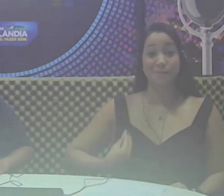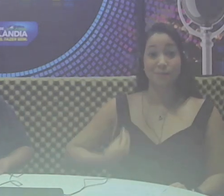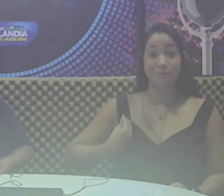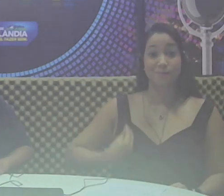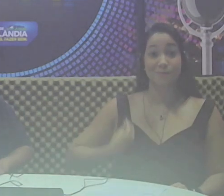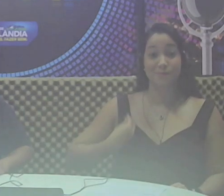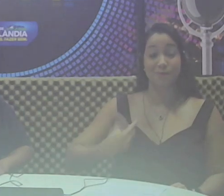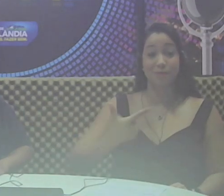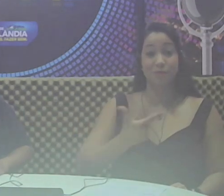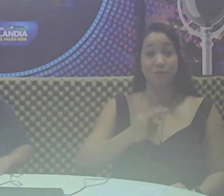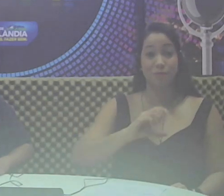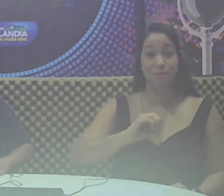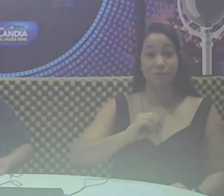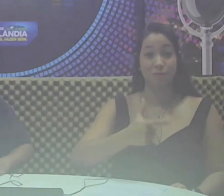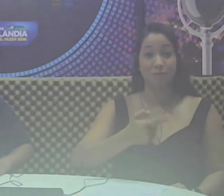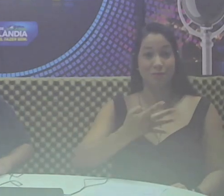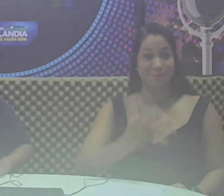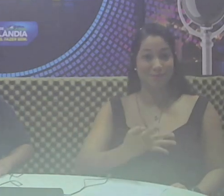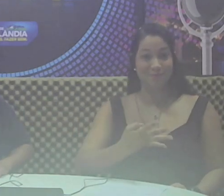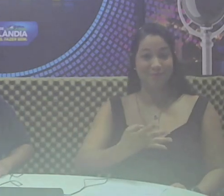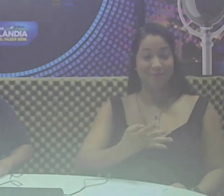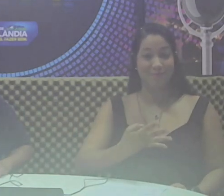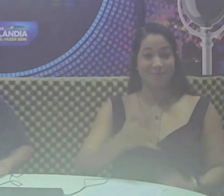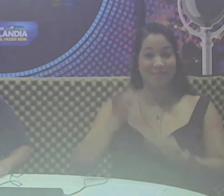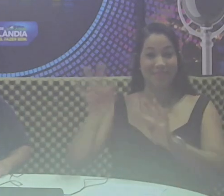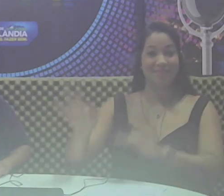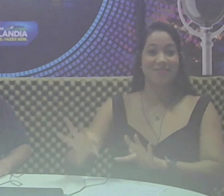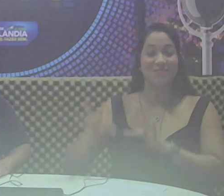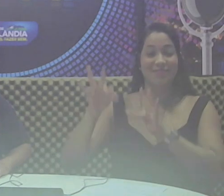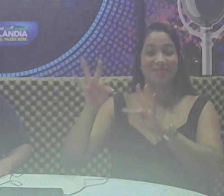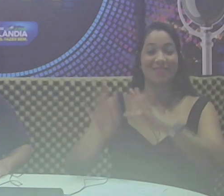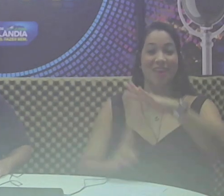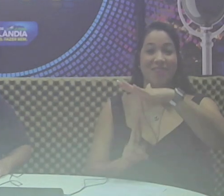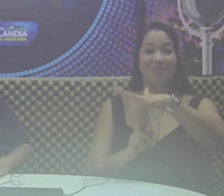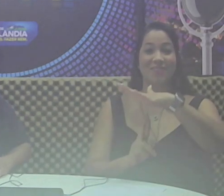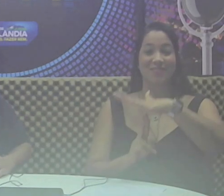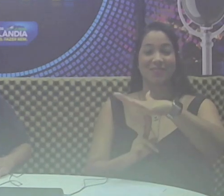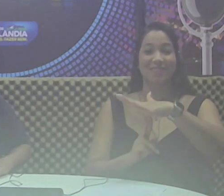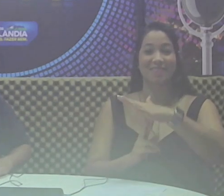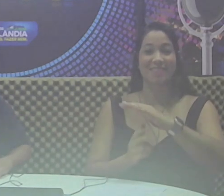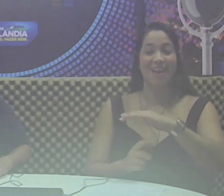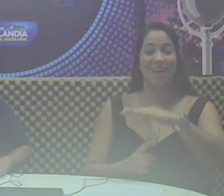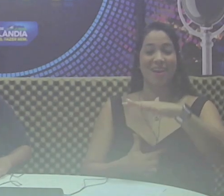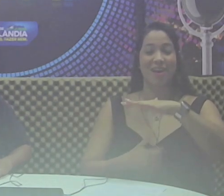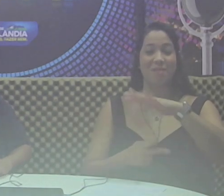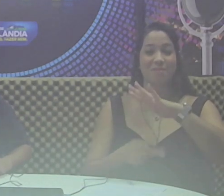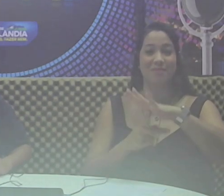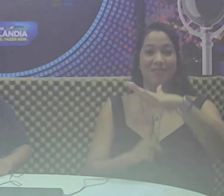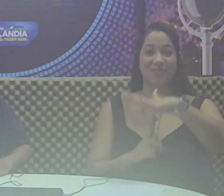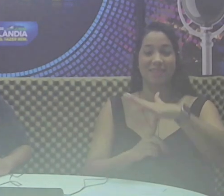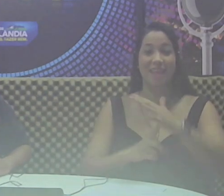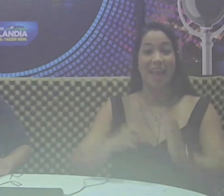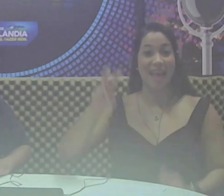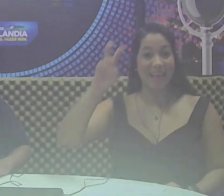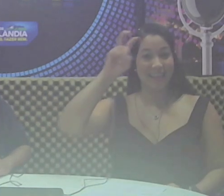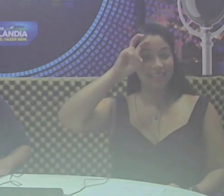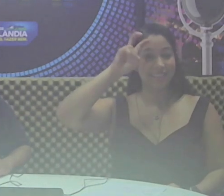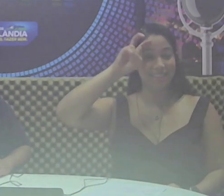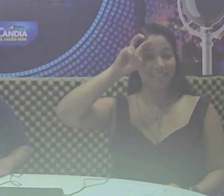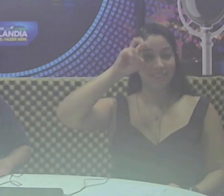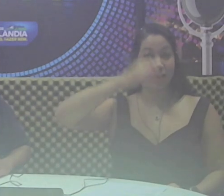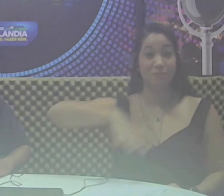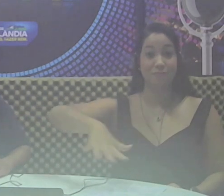edição 2024 da Feira do Agronegócio Mineiro, a FEMEC. Nesta quinta-feira, a